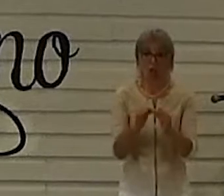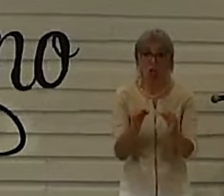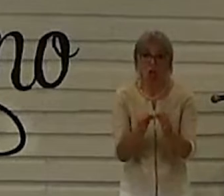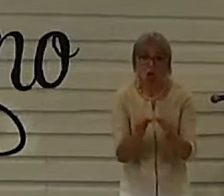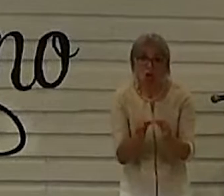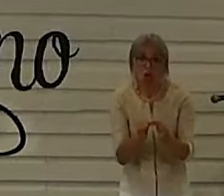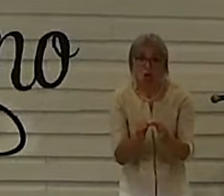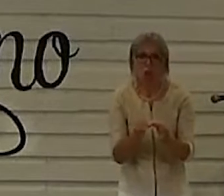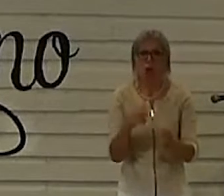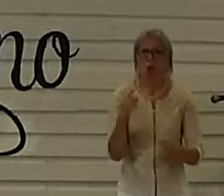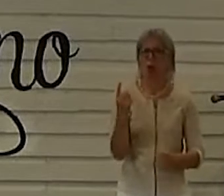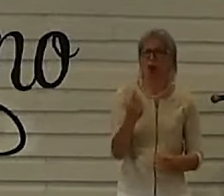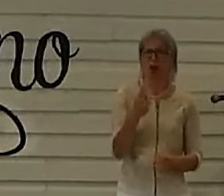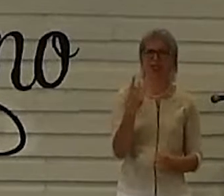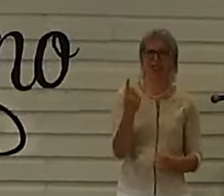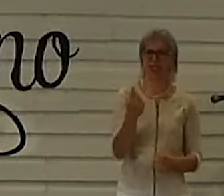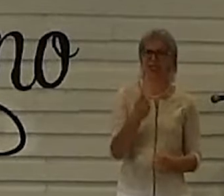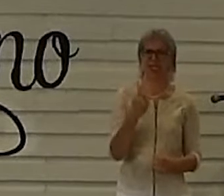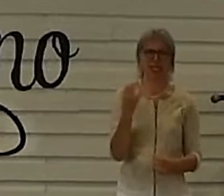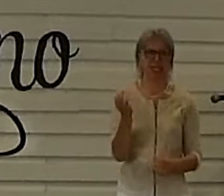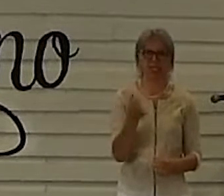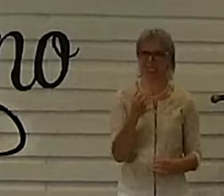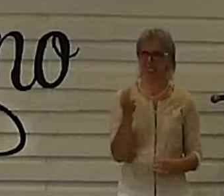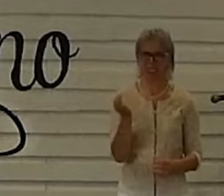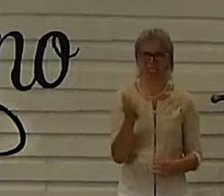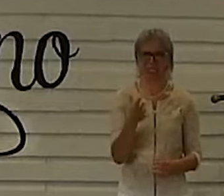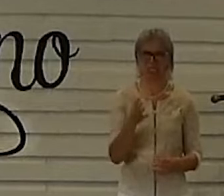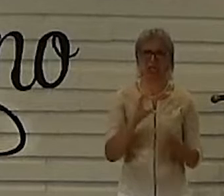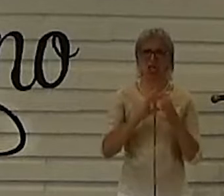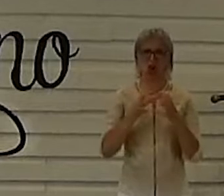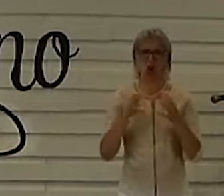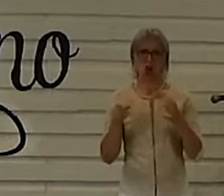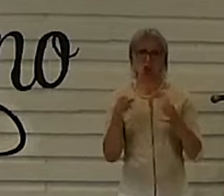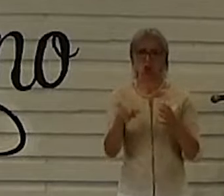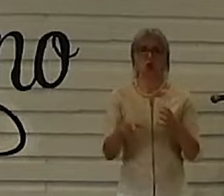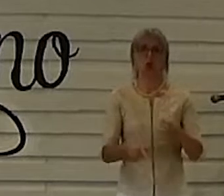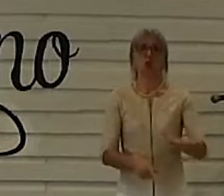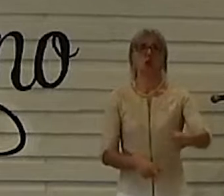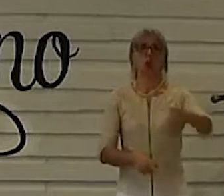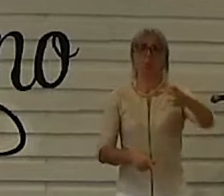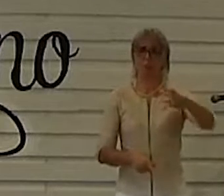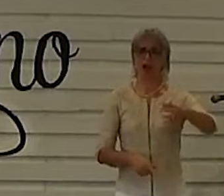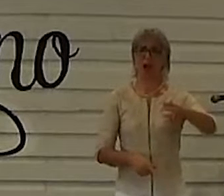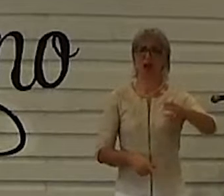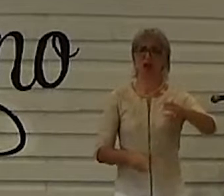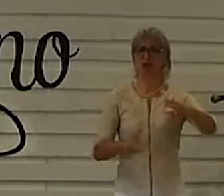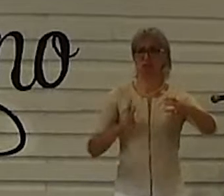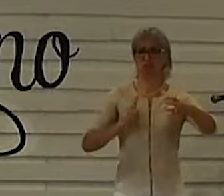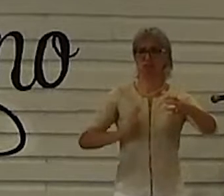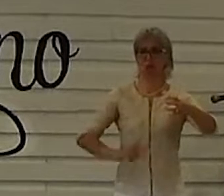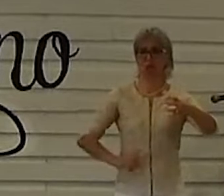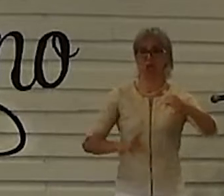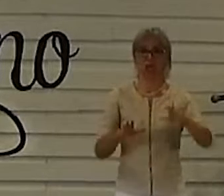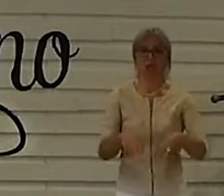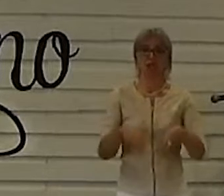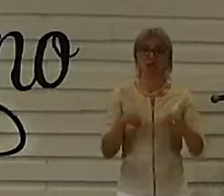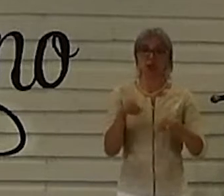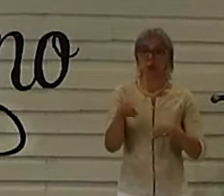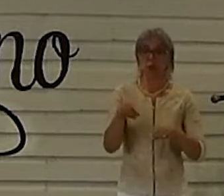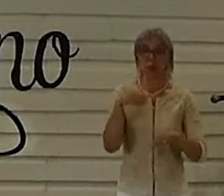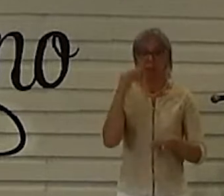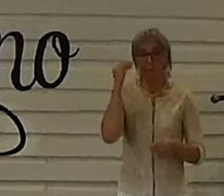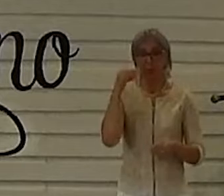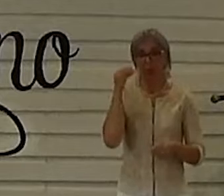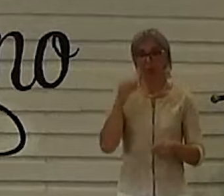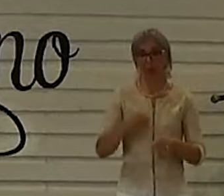Qualsiasi cosa tu hai in mano, dopo un po' ti stanchi. All'inizio non ti sembra pesante. Il diavolo